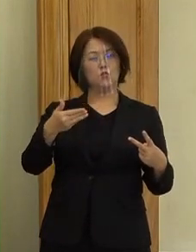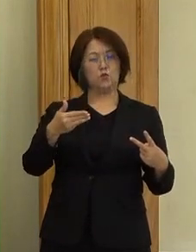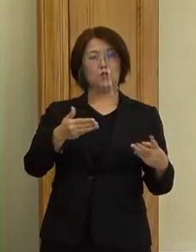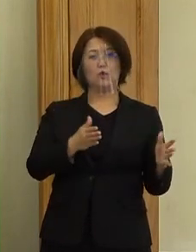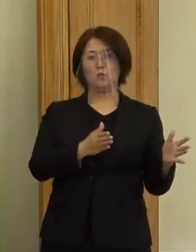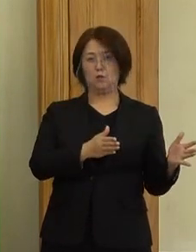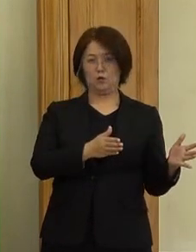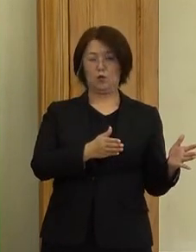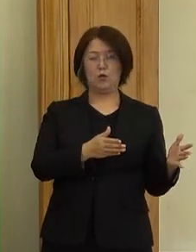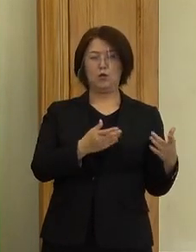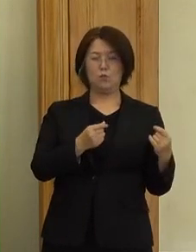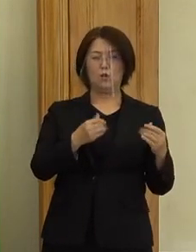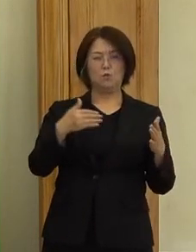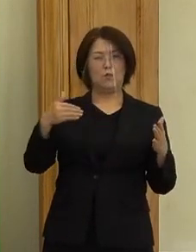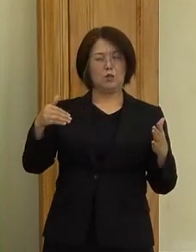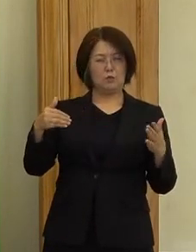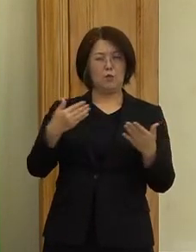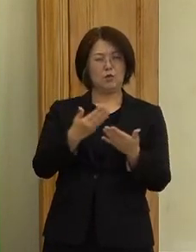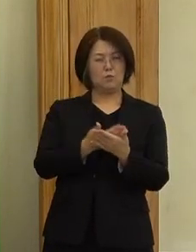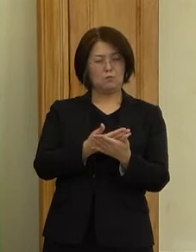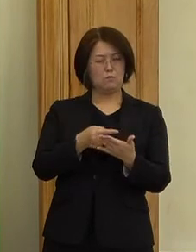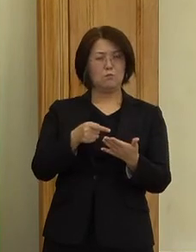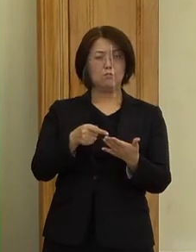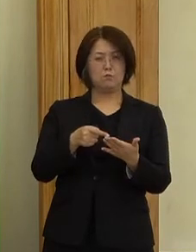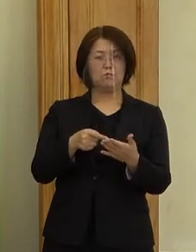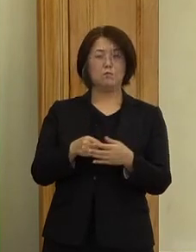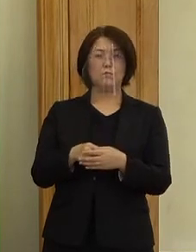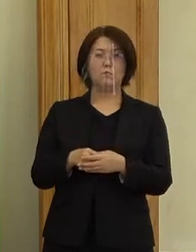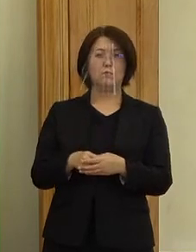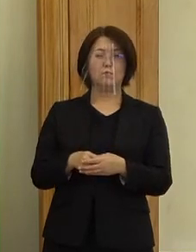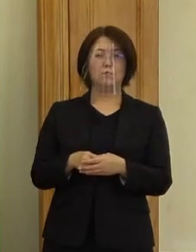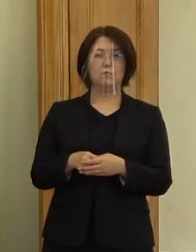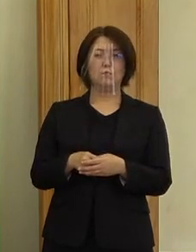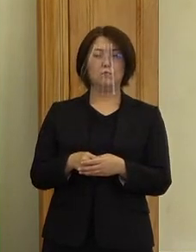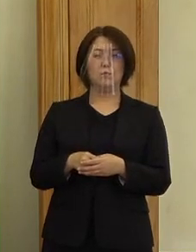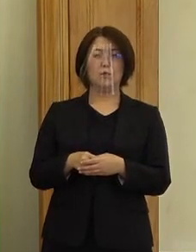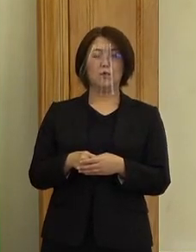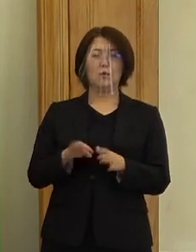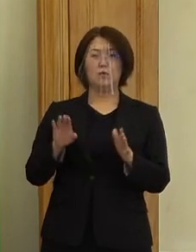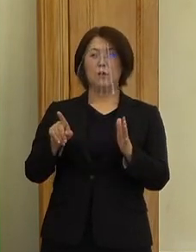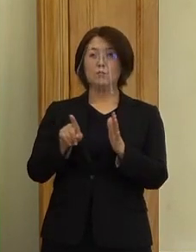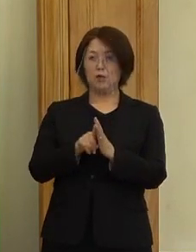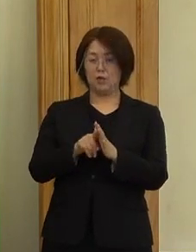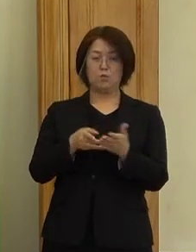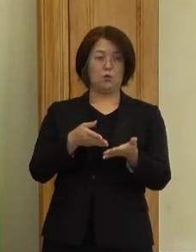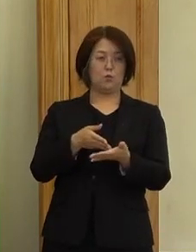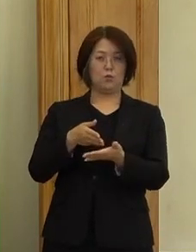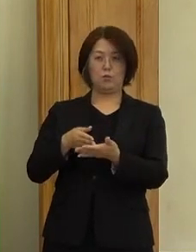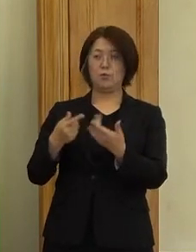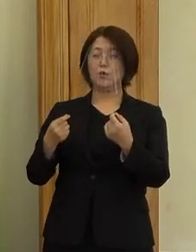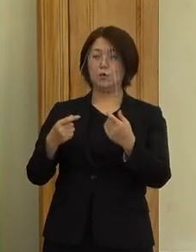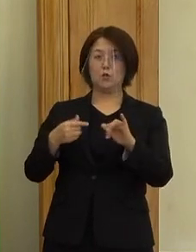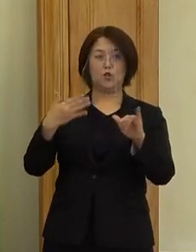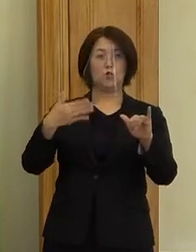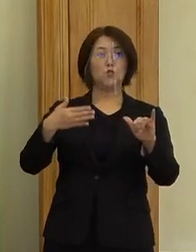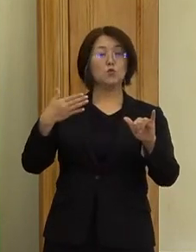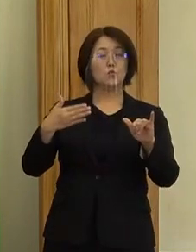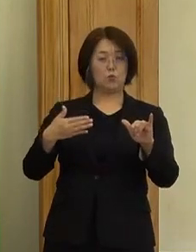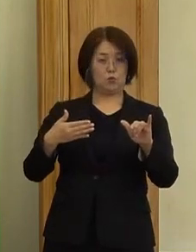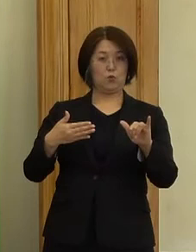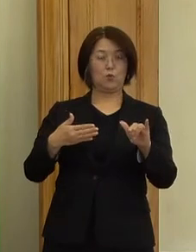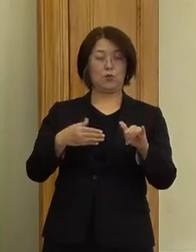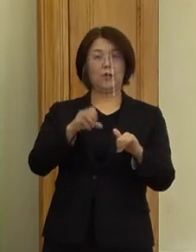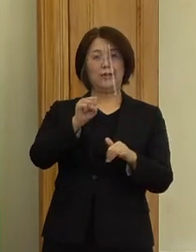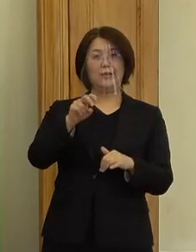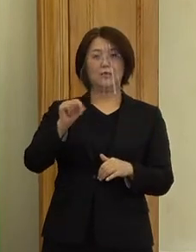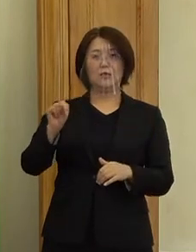だ伸びしろがあるというふうに考えておりまして、これまでもこの場でも申し上げましたが、 YouTube を使ったりとか、あるいは